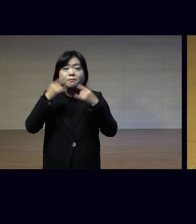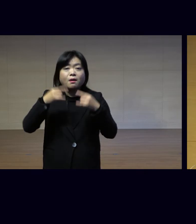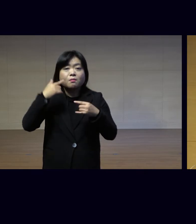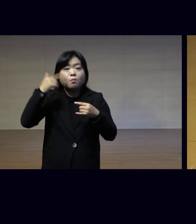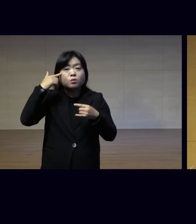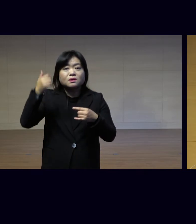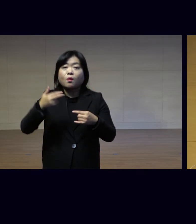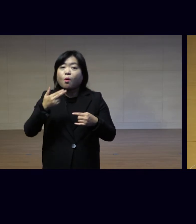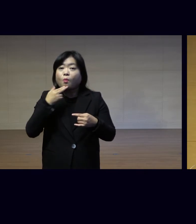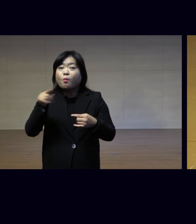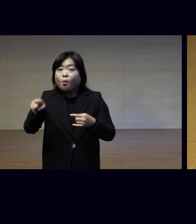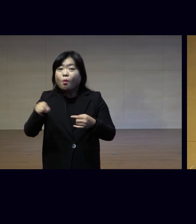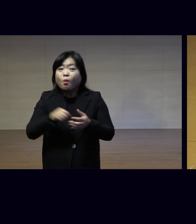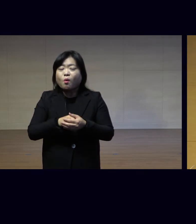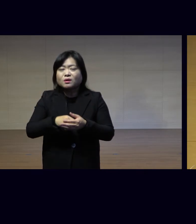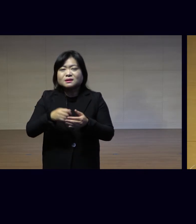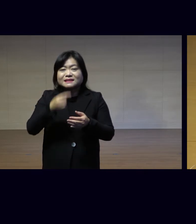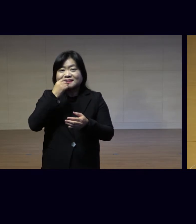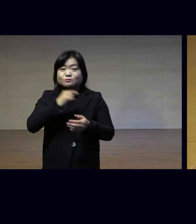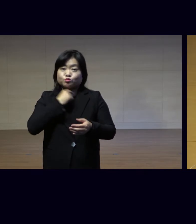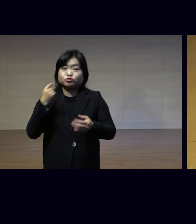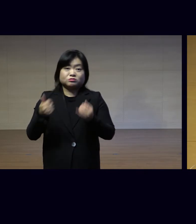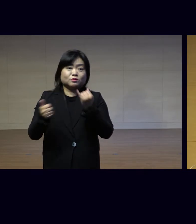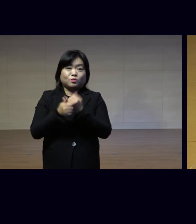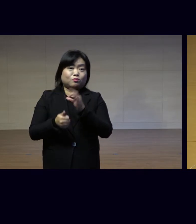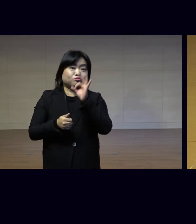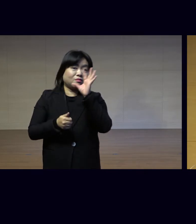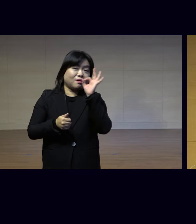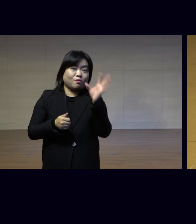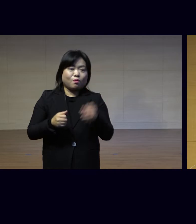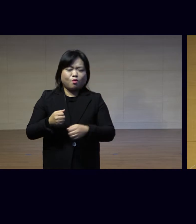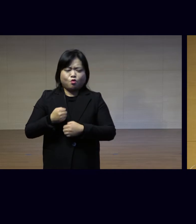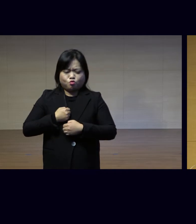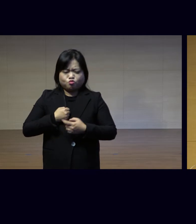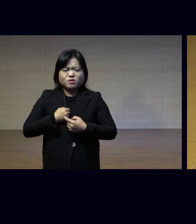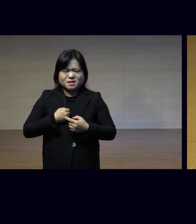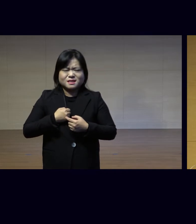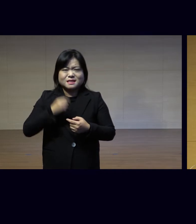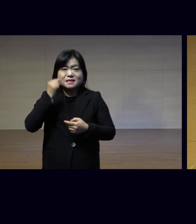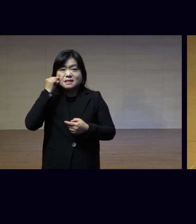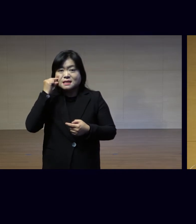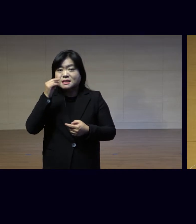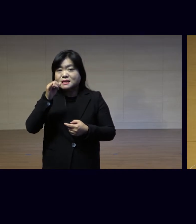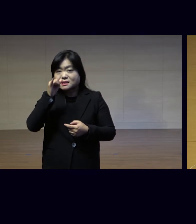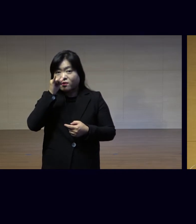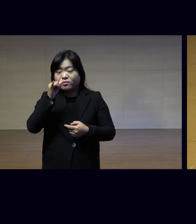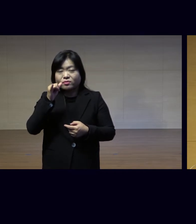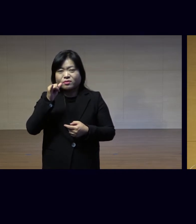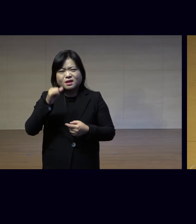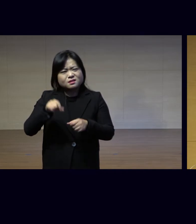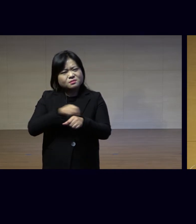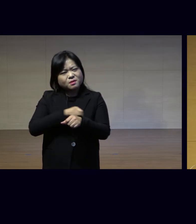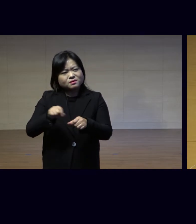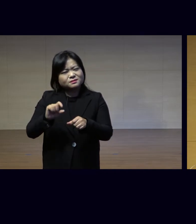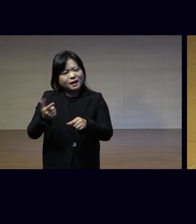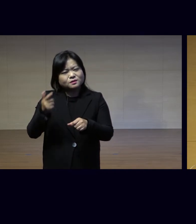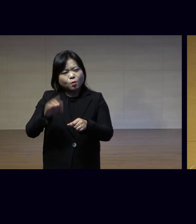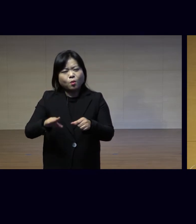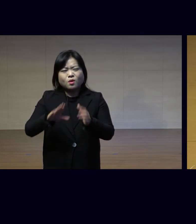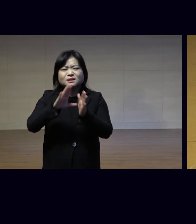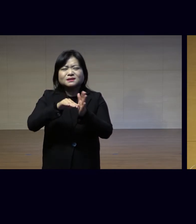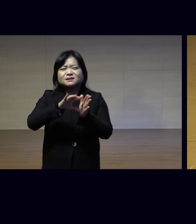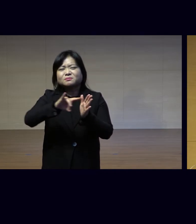없고 우선 신부는 결혼을 못하고 군인이 특별히 인기 있었다고 생각하지는 않고요. 그 시대에 따라서